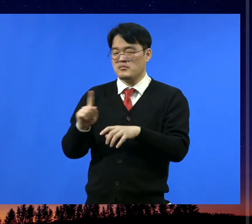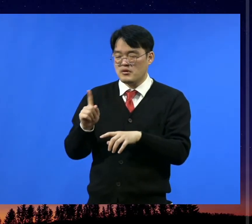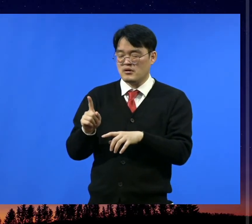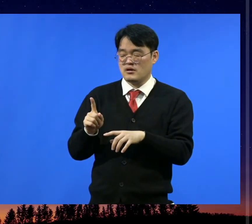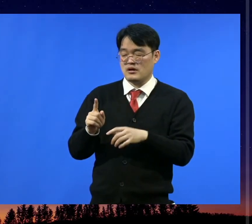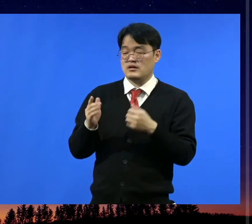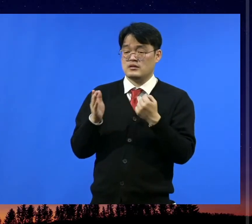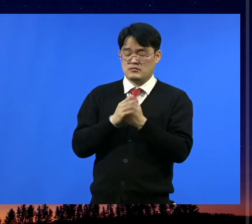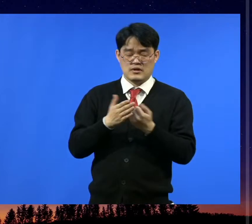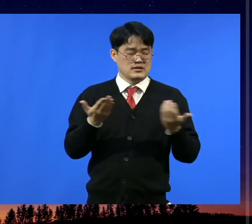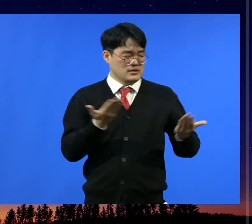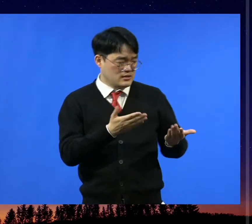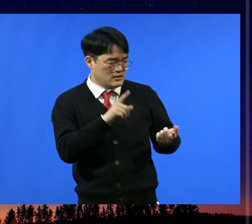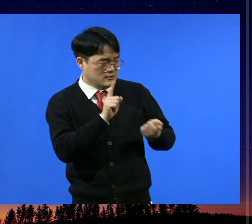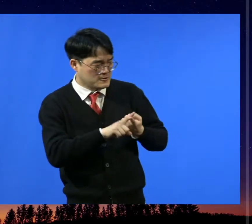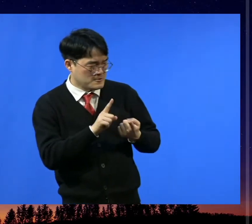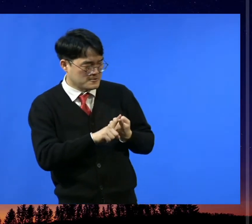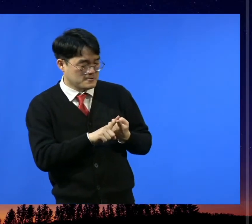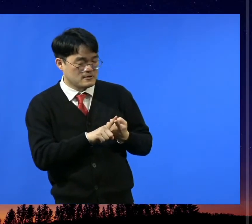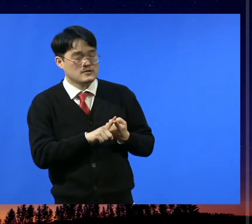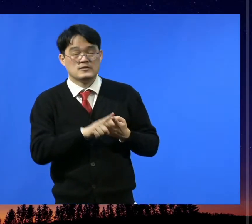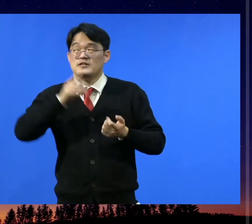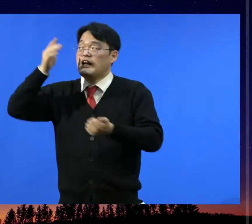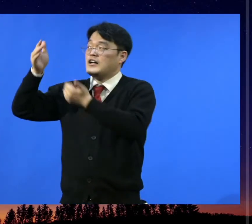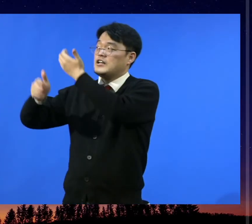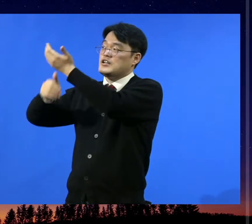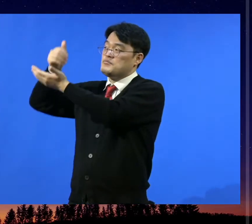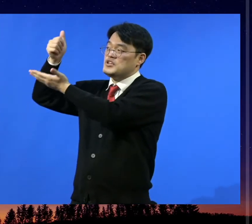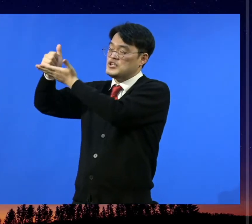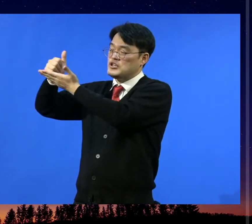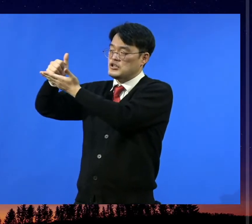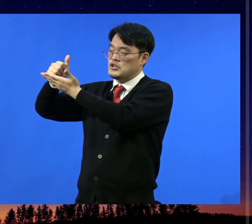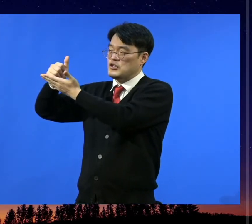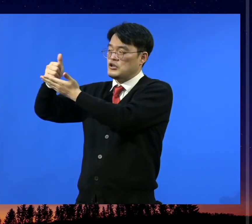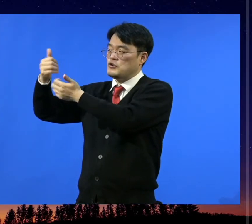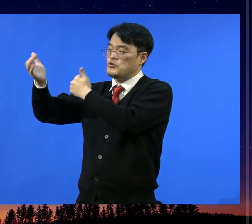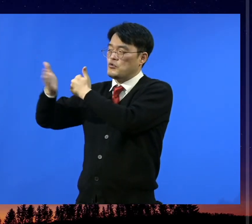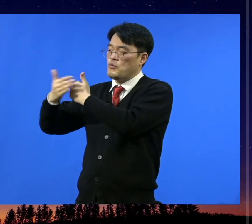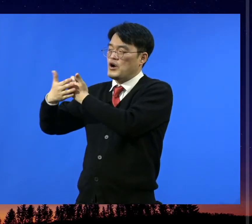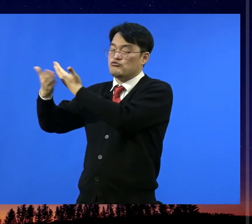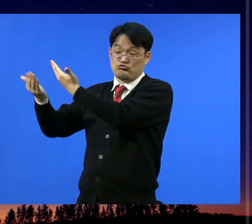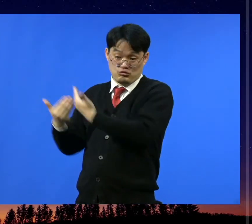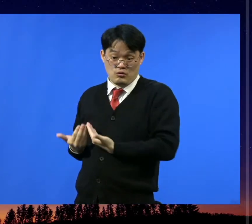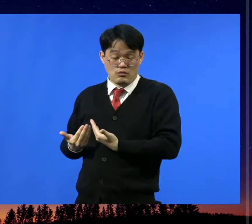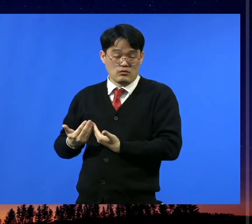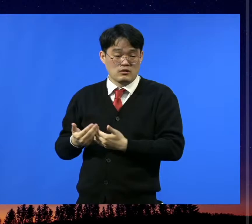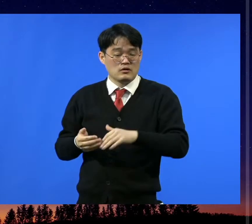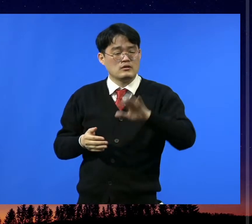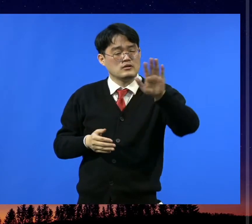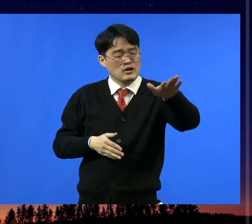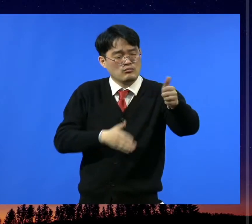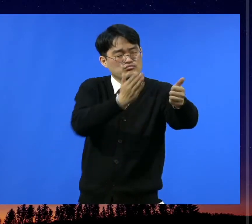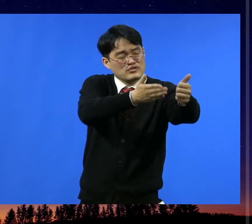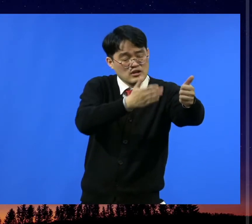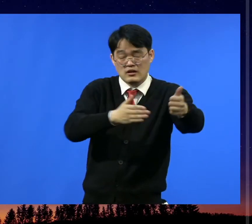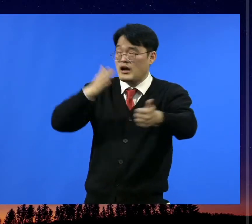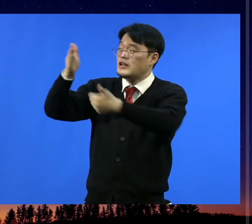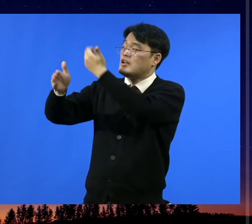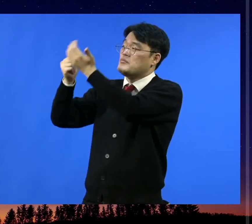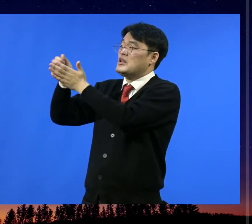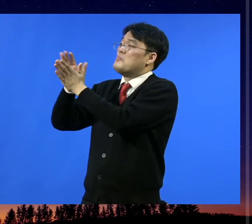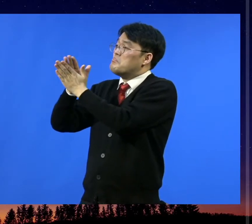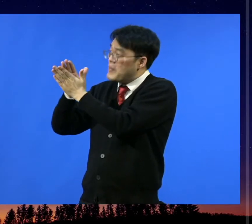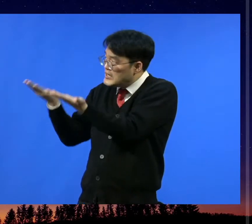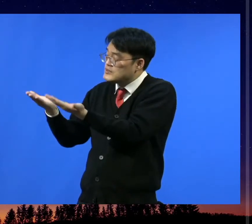그 일에 그런 하나님이 간섭해 주셔서 나로 하여금 담대하게 어디에서든지, 아니 감옥 안에